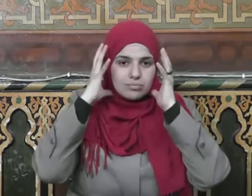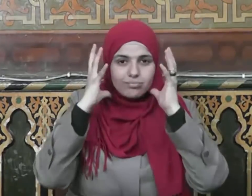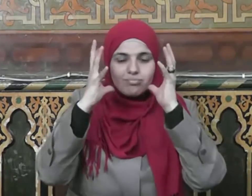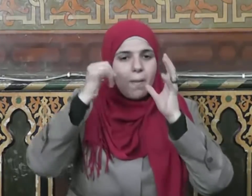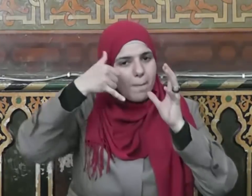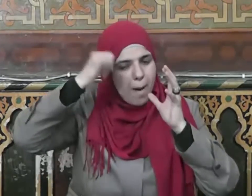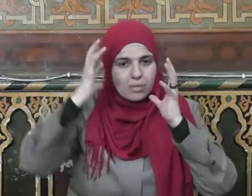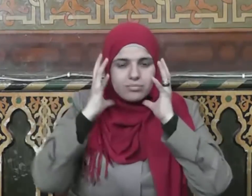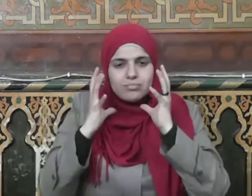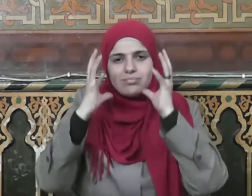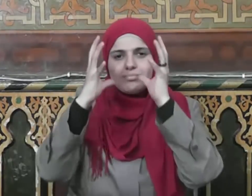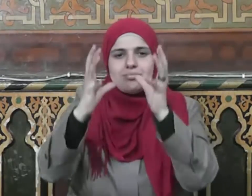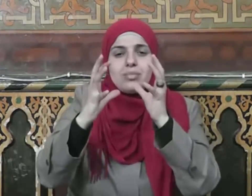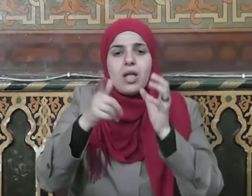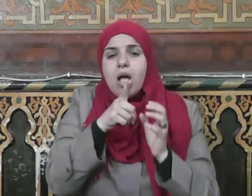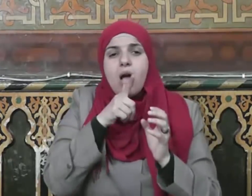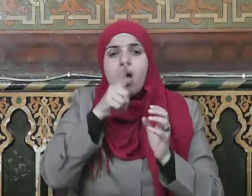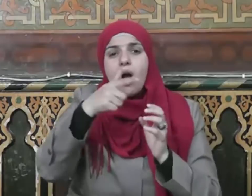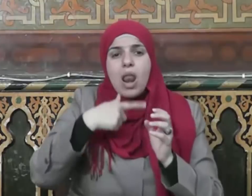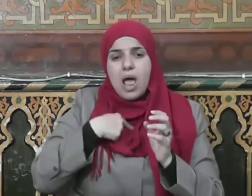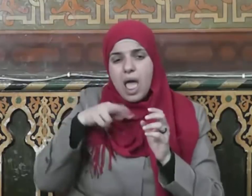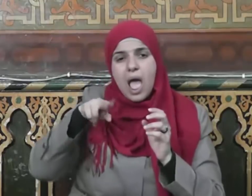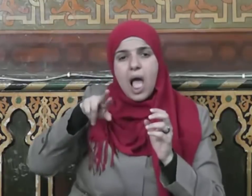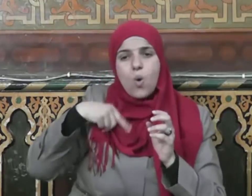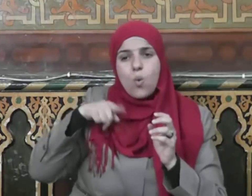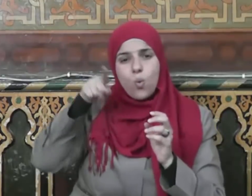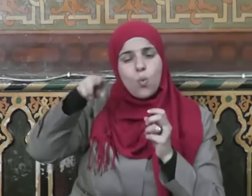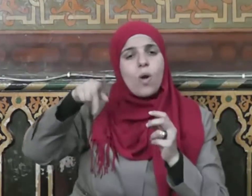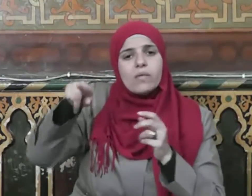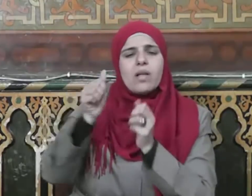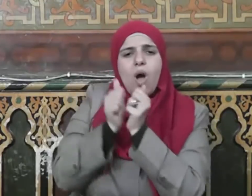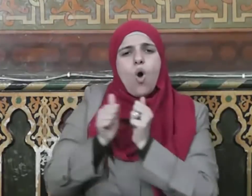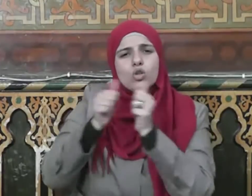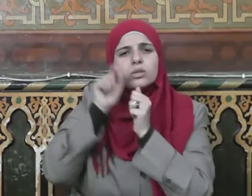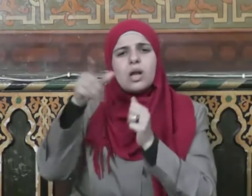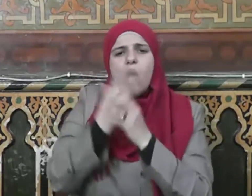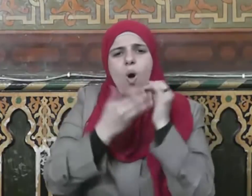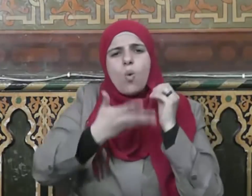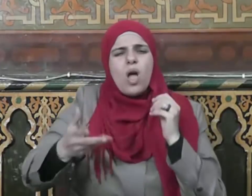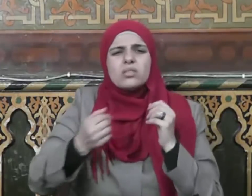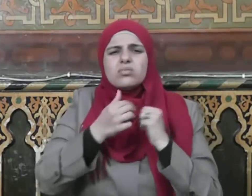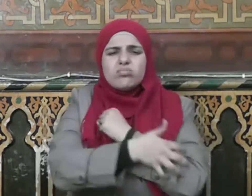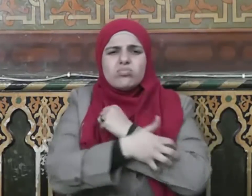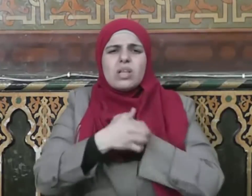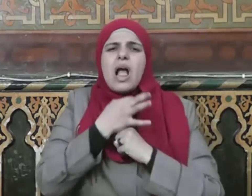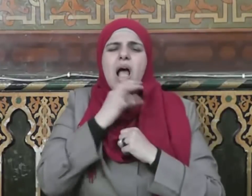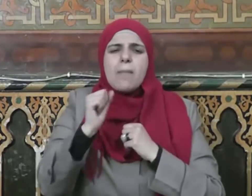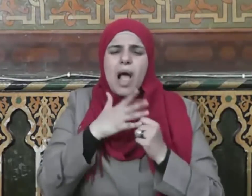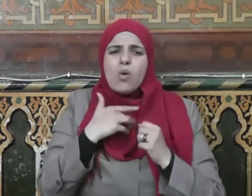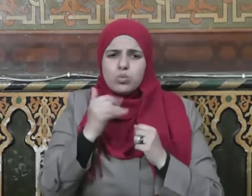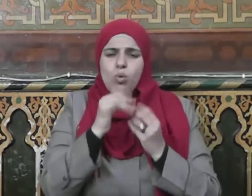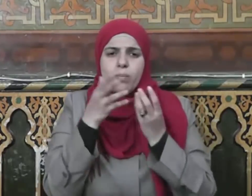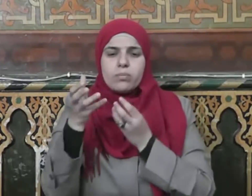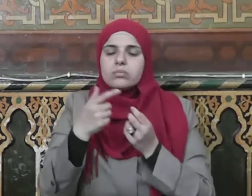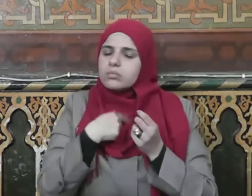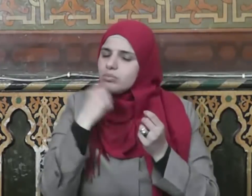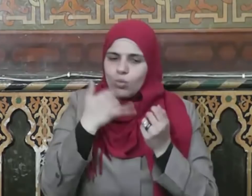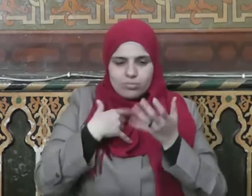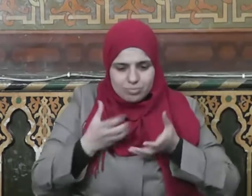فقال: إن أخي فلانا وعياله أحوج إلى هذا منا. قال: فبعث إليه،